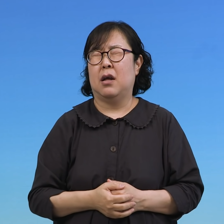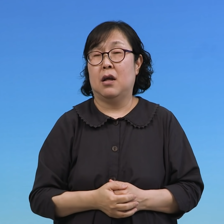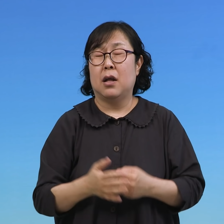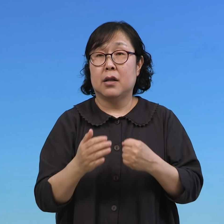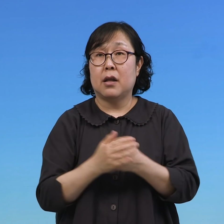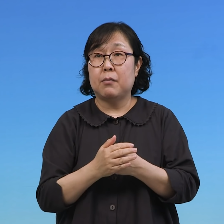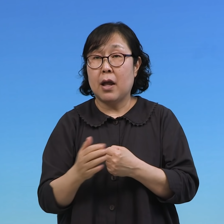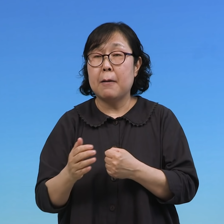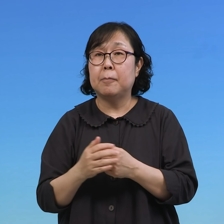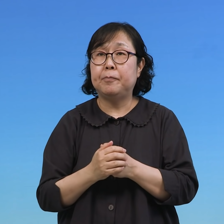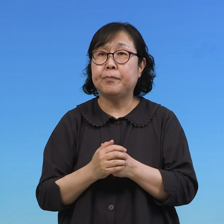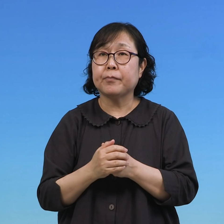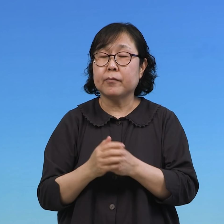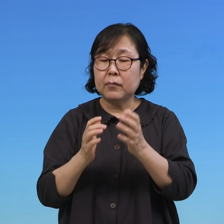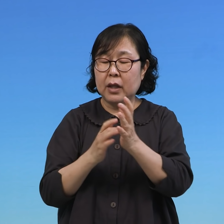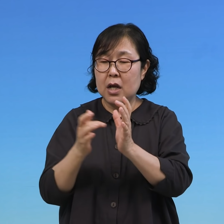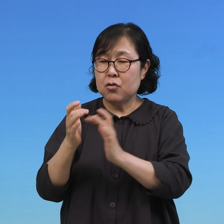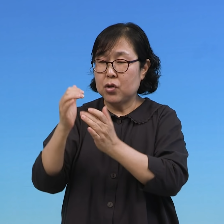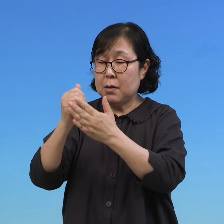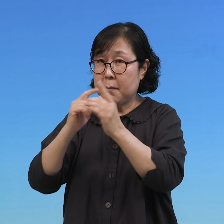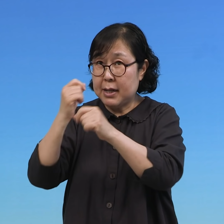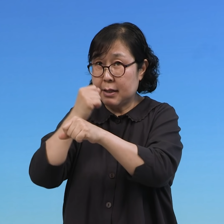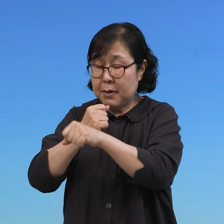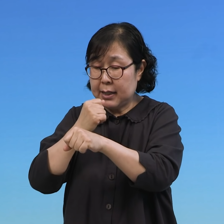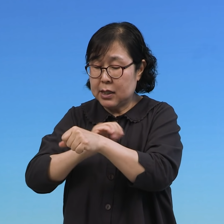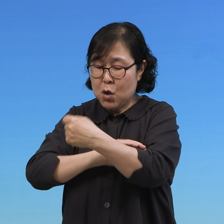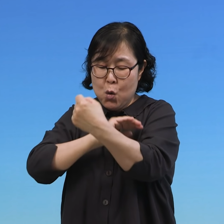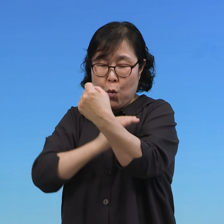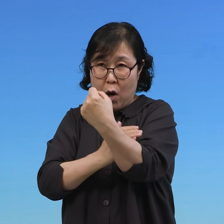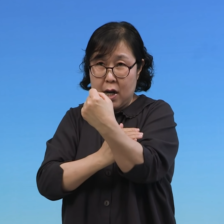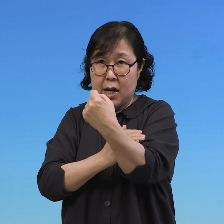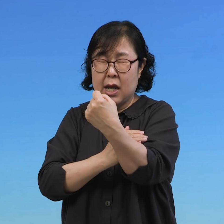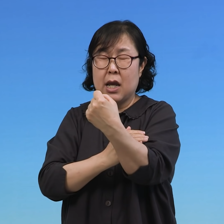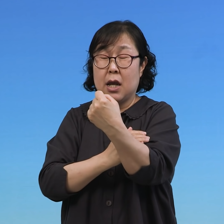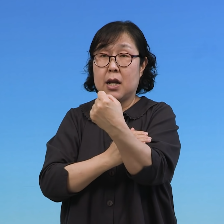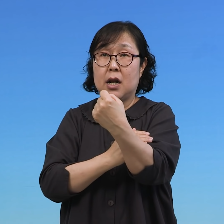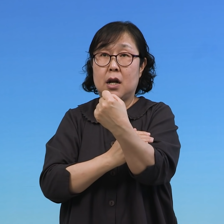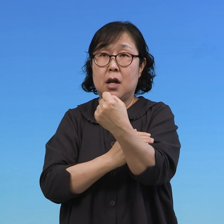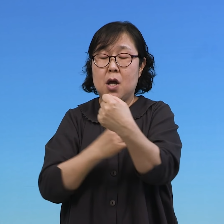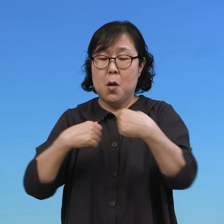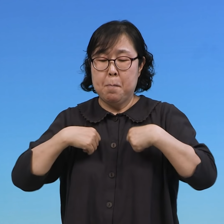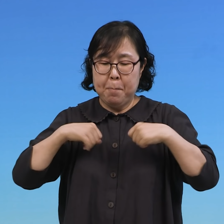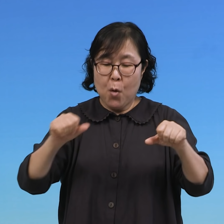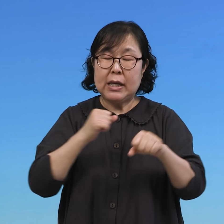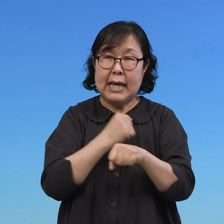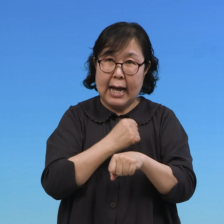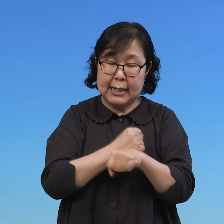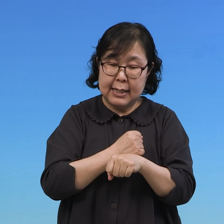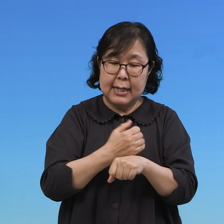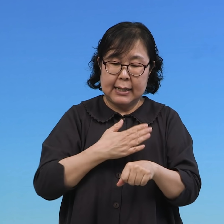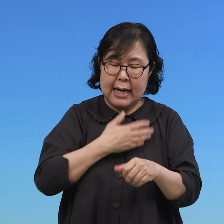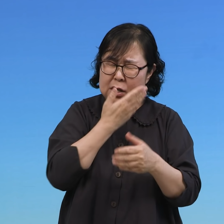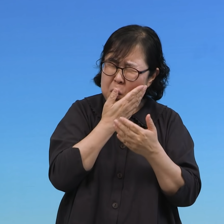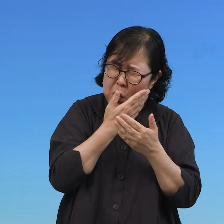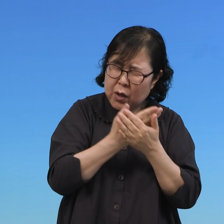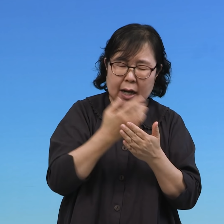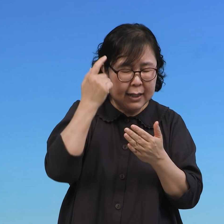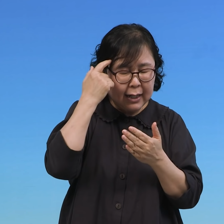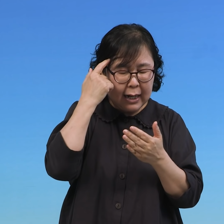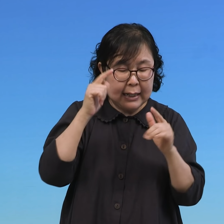여러분이 바로 이 주님이 말씀하시는 이 권리 포기, 이 땅에서 자기를 너무 소중히 여기지 않는 태도,